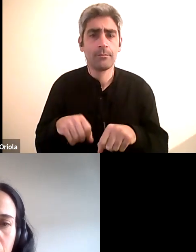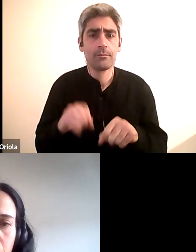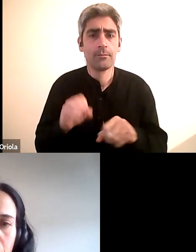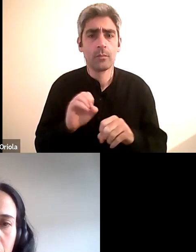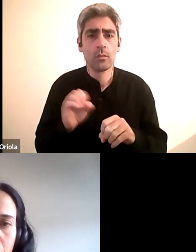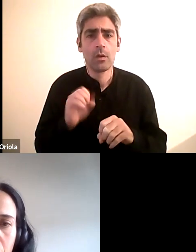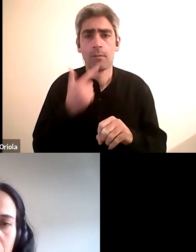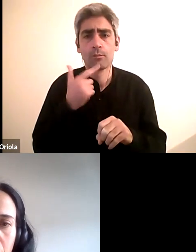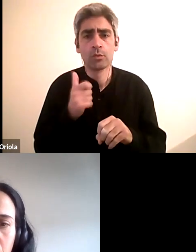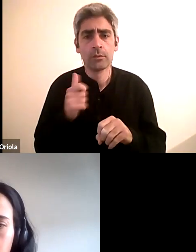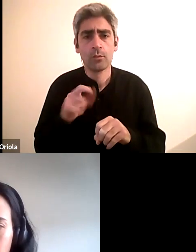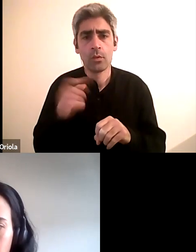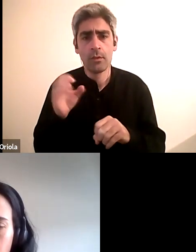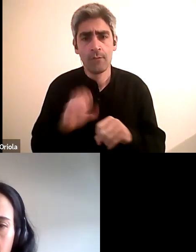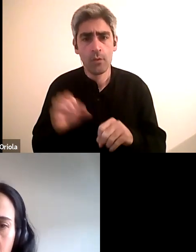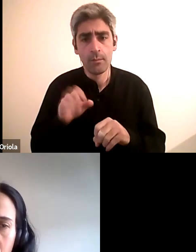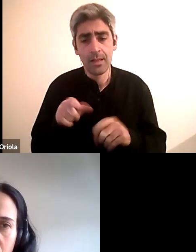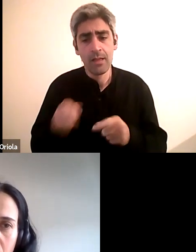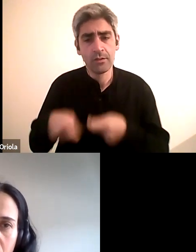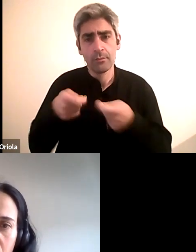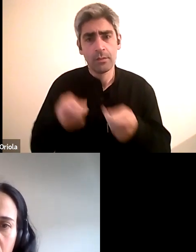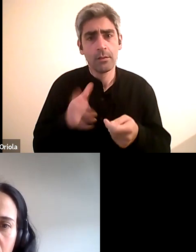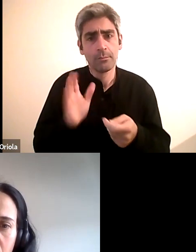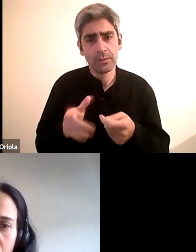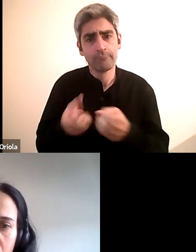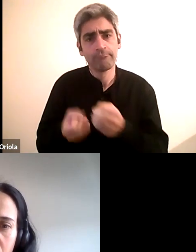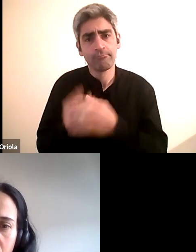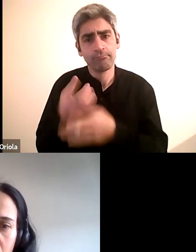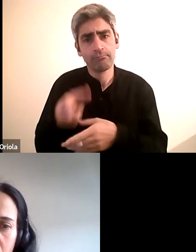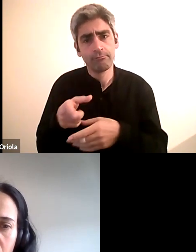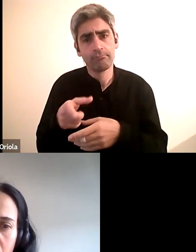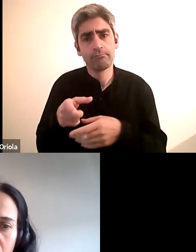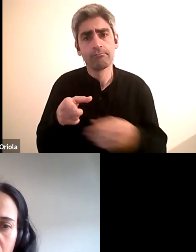Não é possível de outra maneira. E que esse investimento tem que ser suscitado